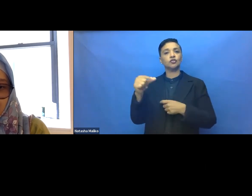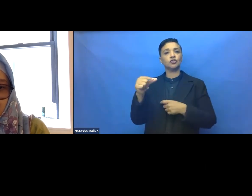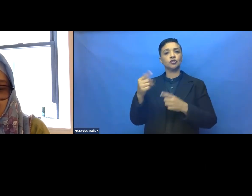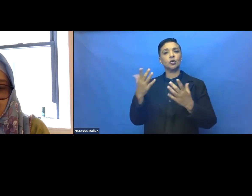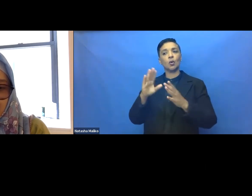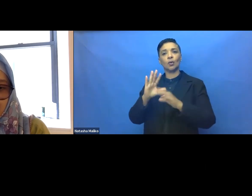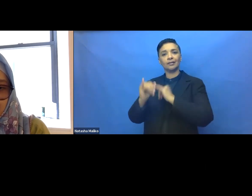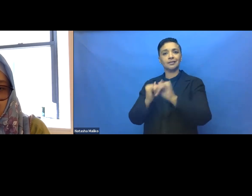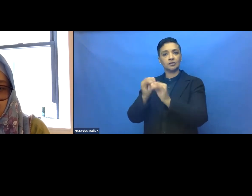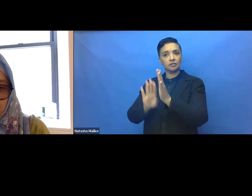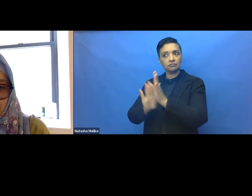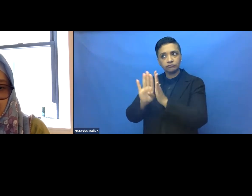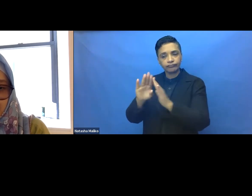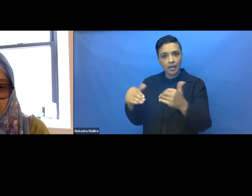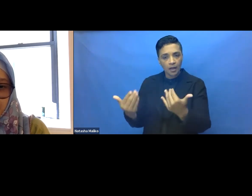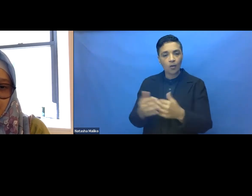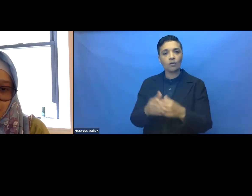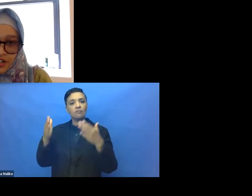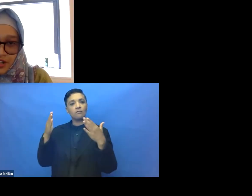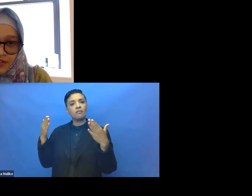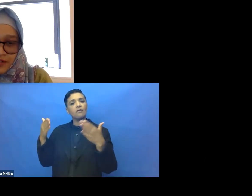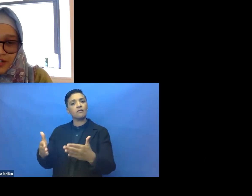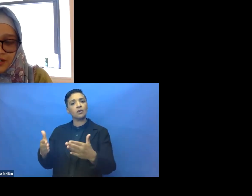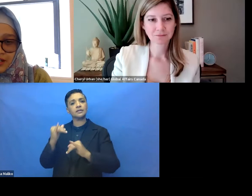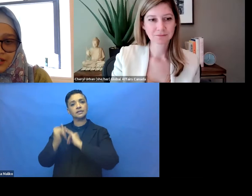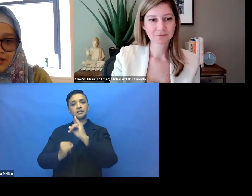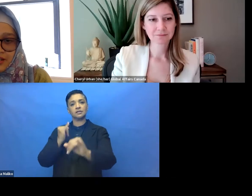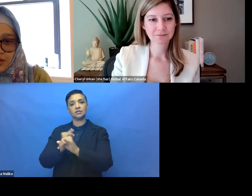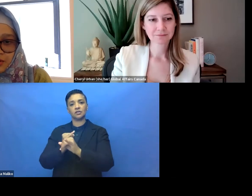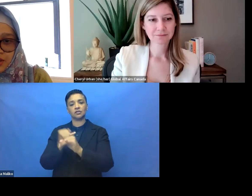au Global Affairs Canada.